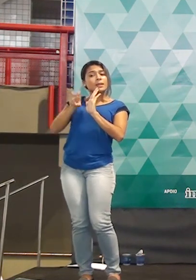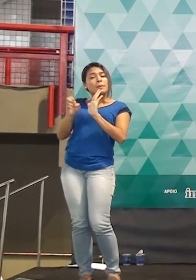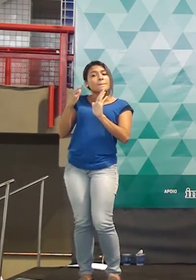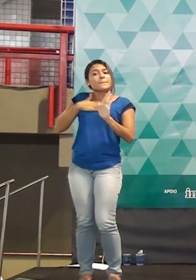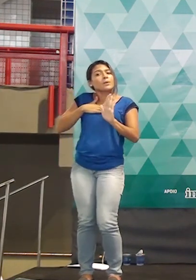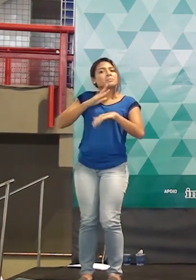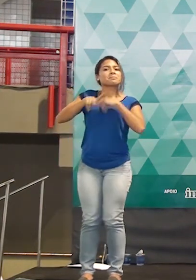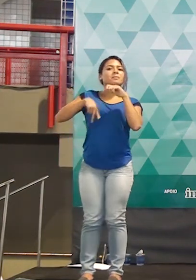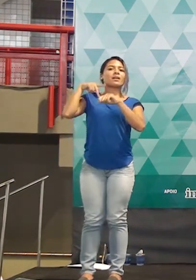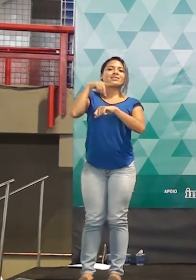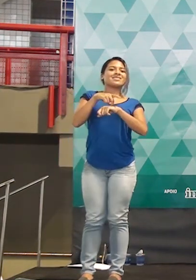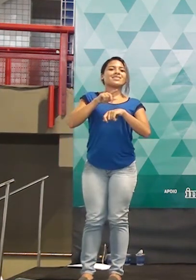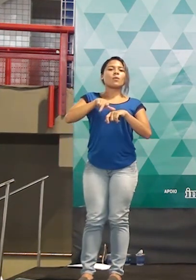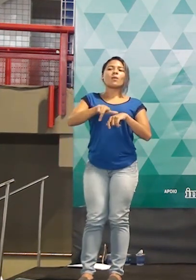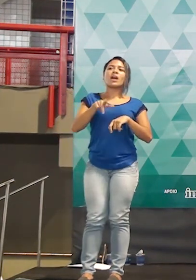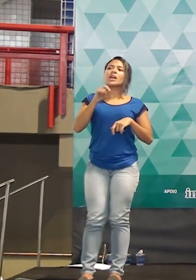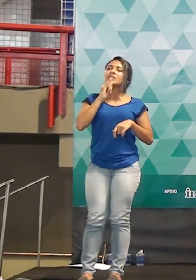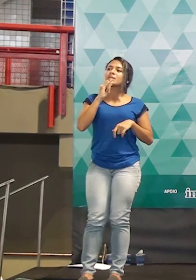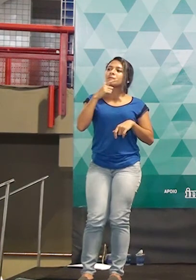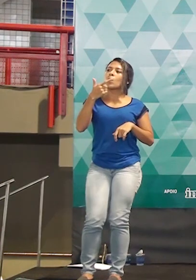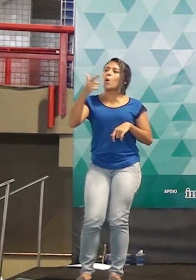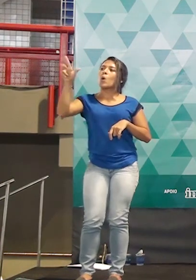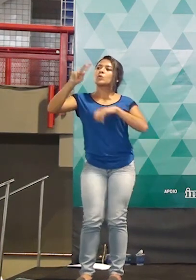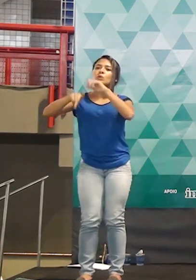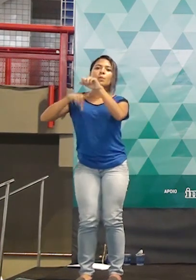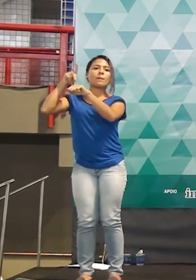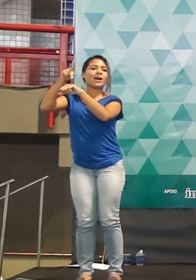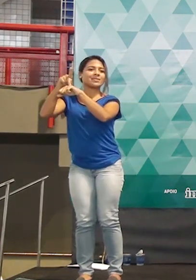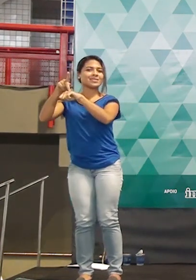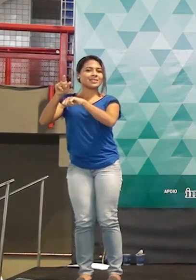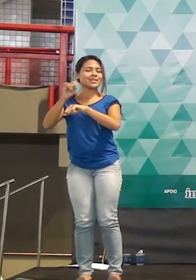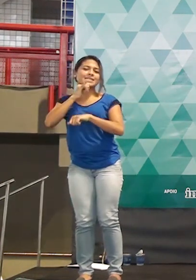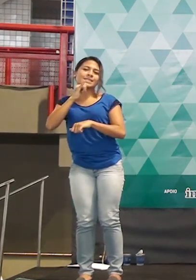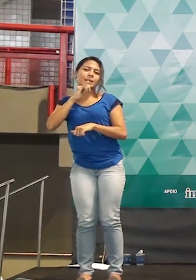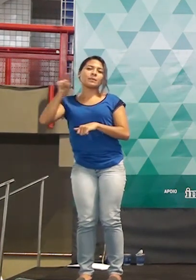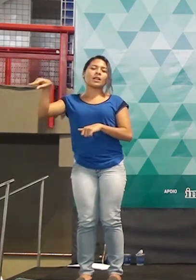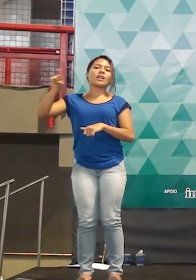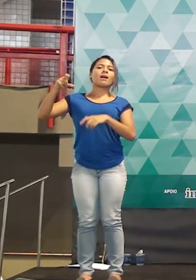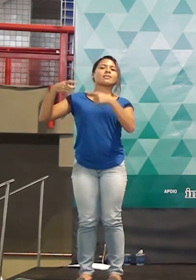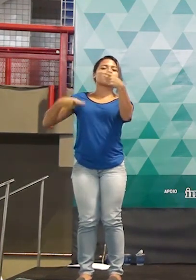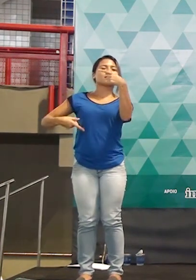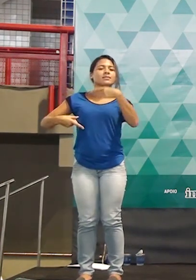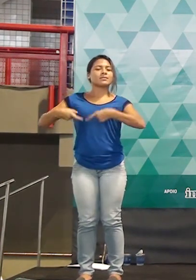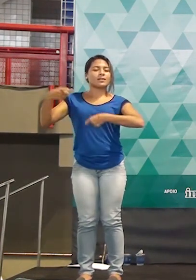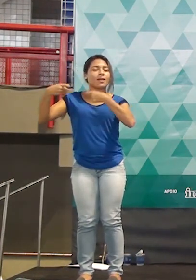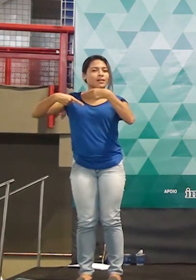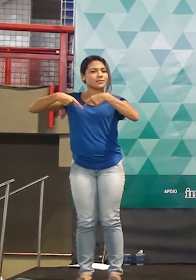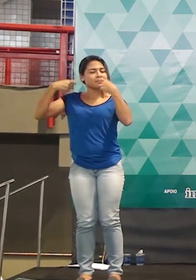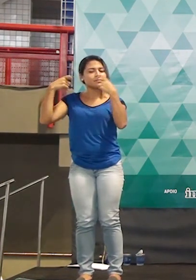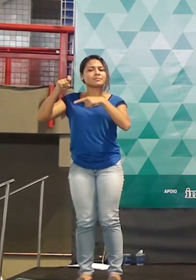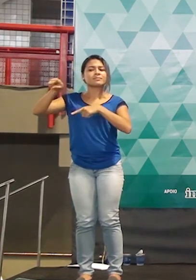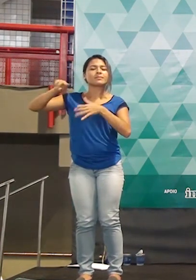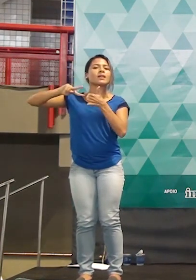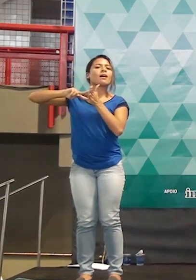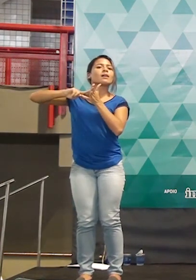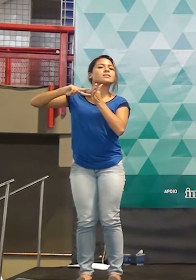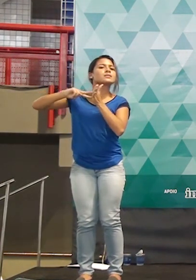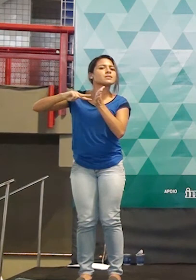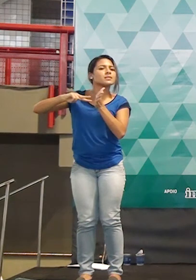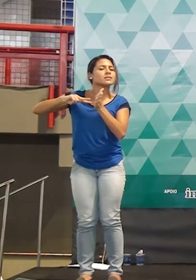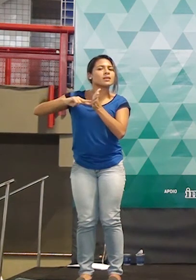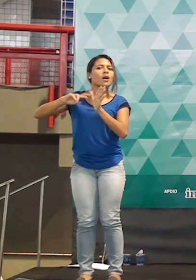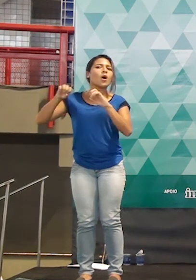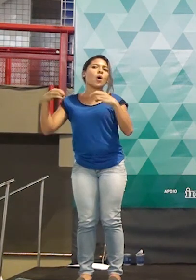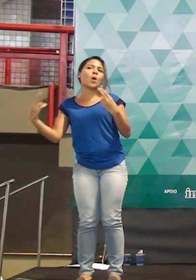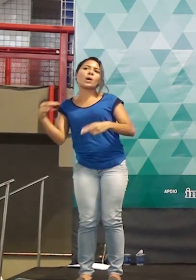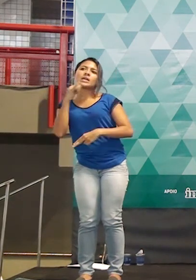outro lugar. Não vai cair a guerra da Síria, não vai cair as eleições na França. O tema